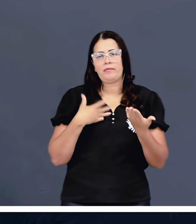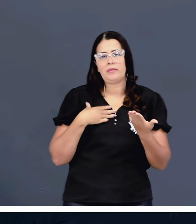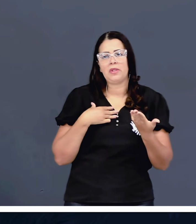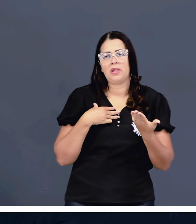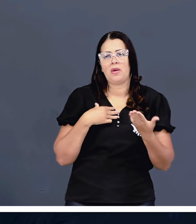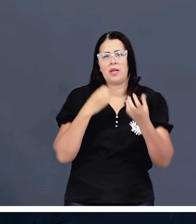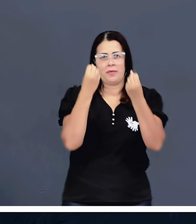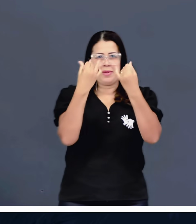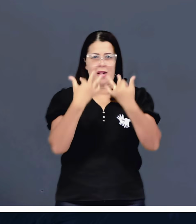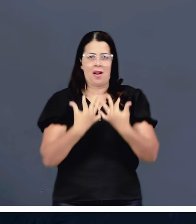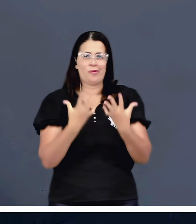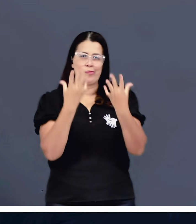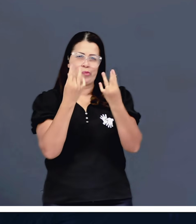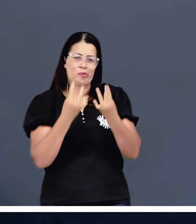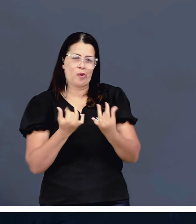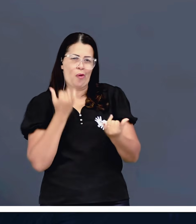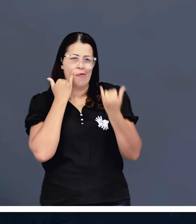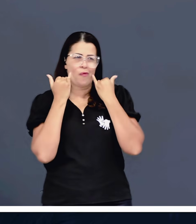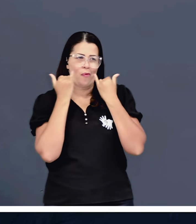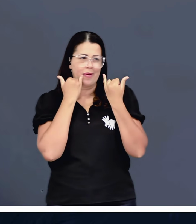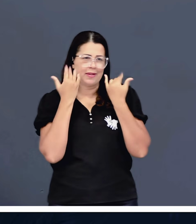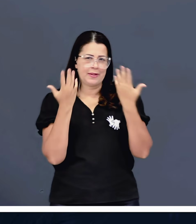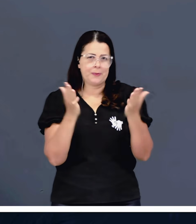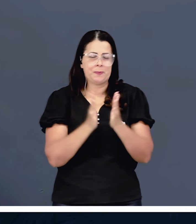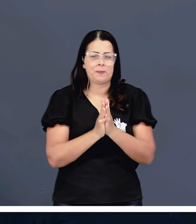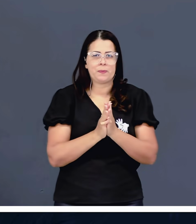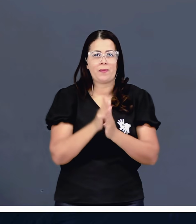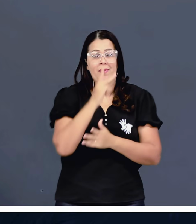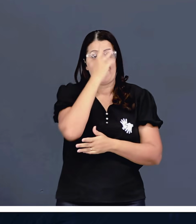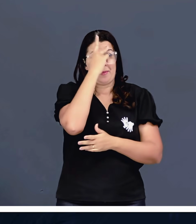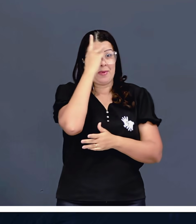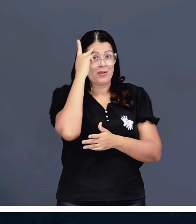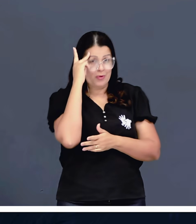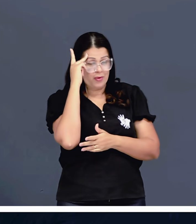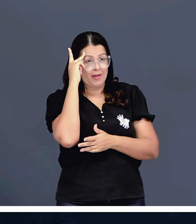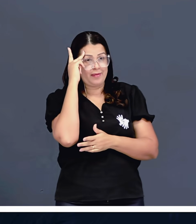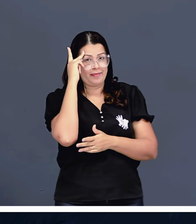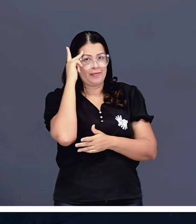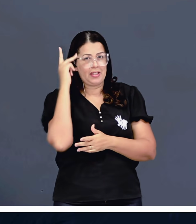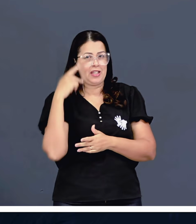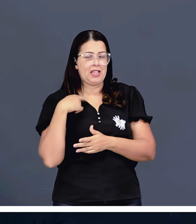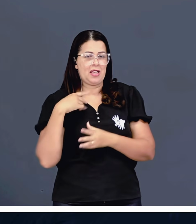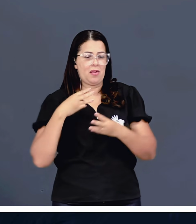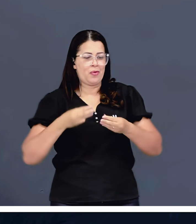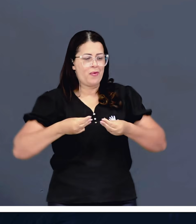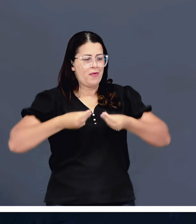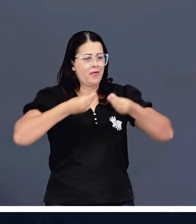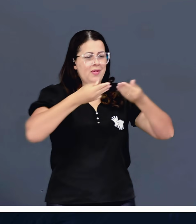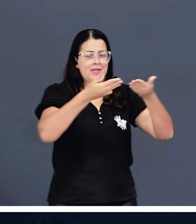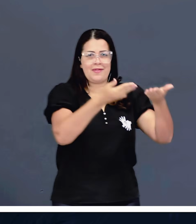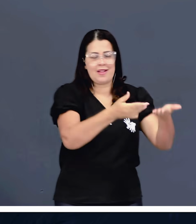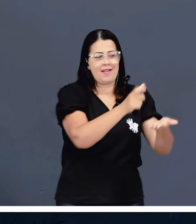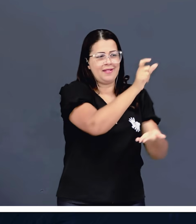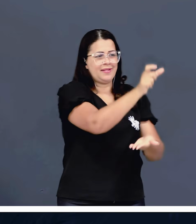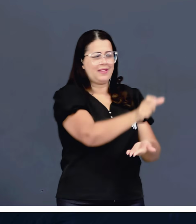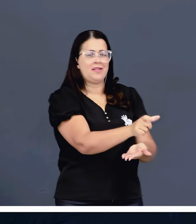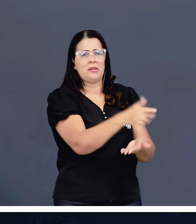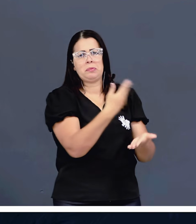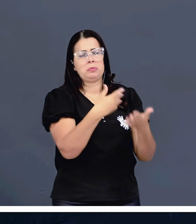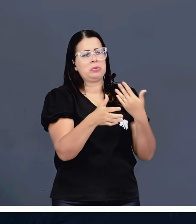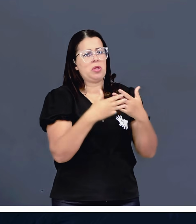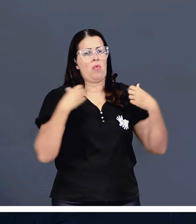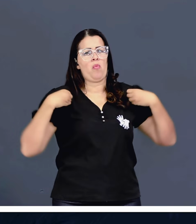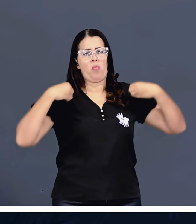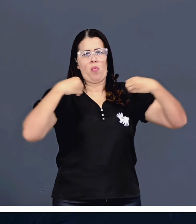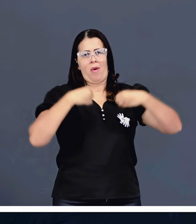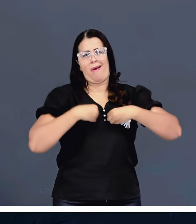muito carinhosa uma informação para você. Essa pessoa que vai receber esse agasalho, quer seja um